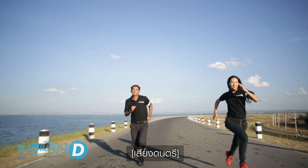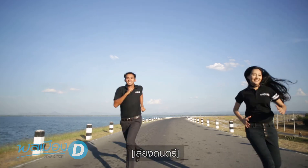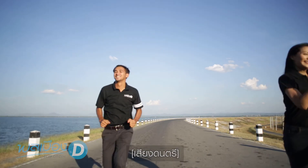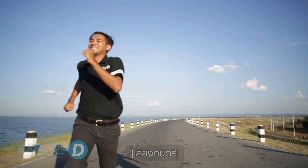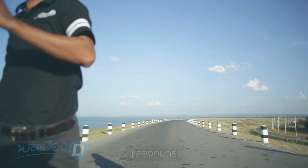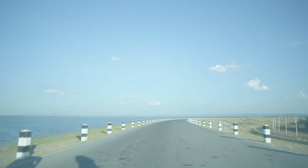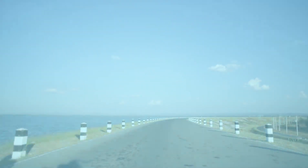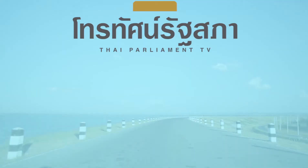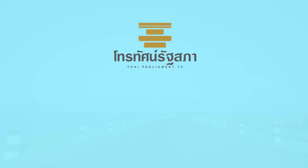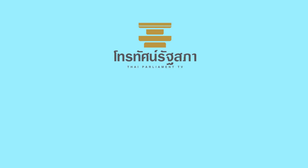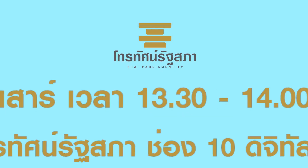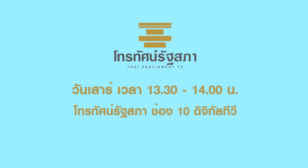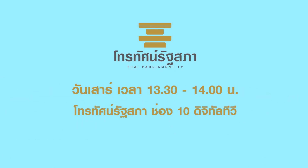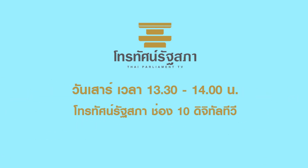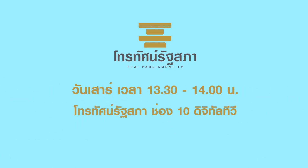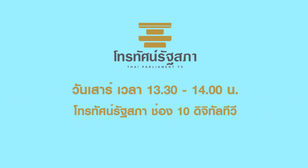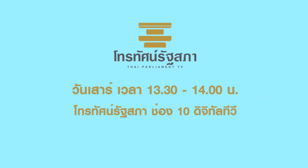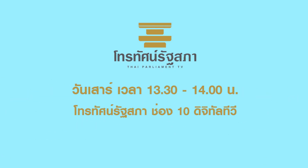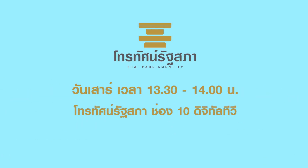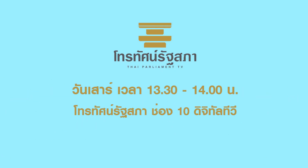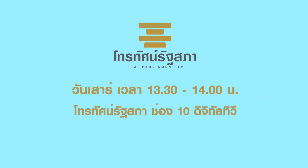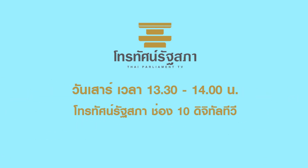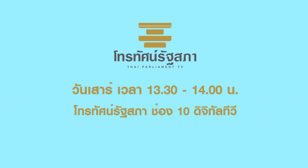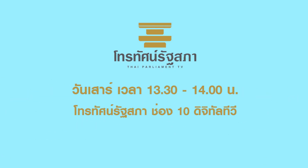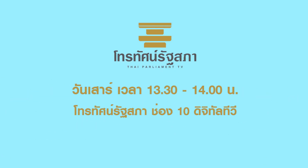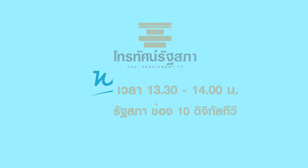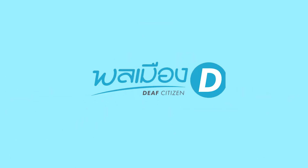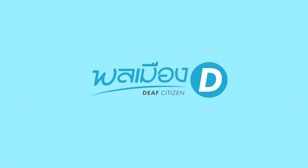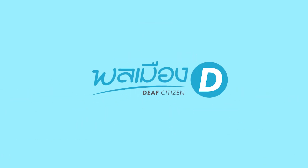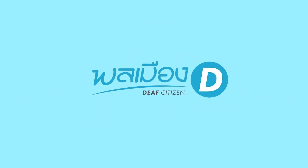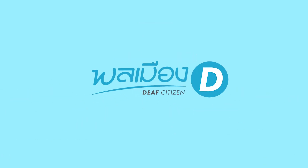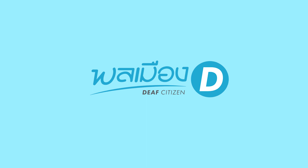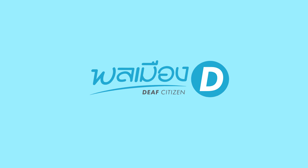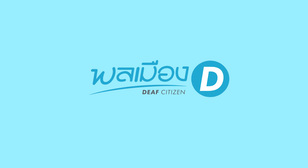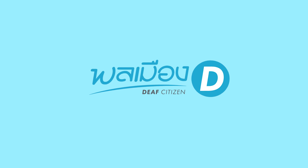ช่อง10 Digital TV เริ่มตอนแรกเสาร์ที่4กุมภาพันธ์นี้นะครับ